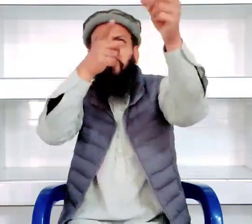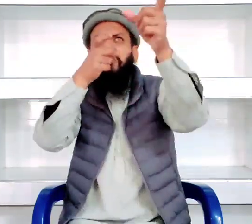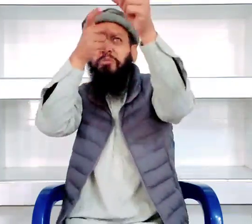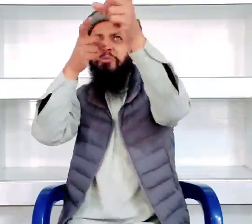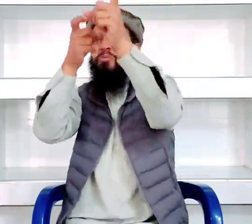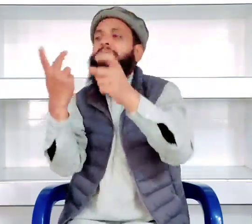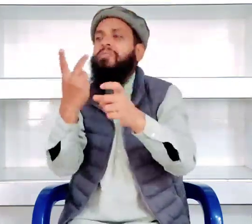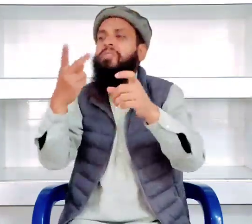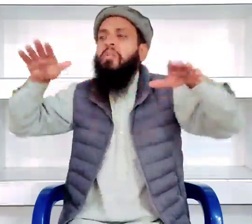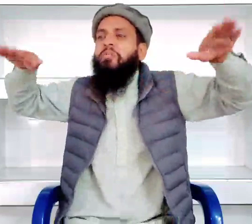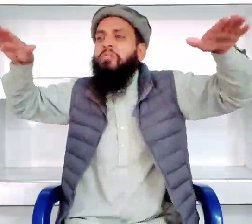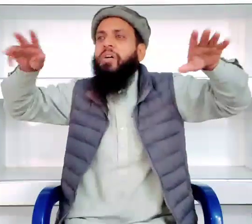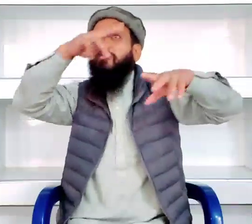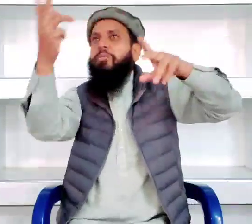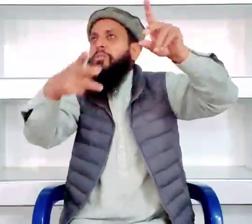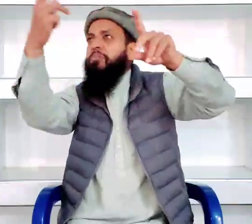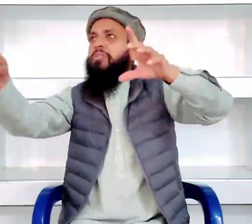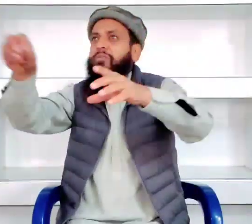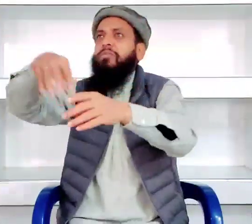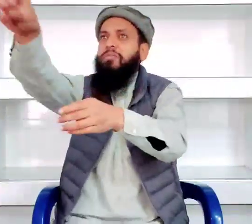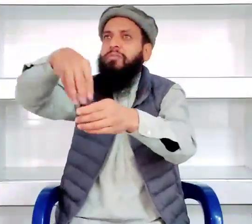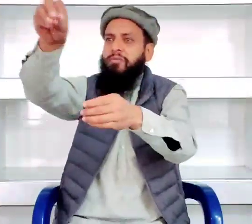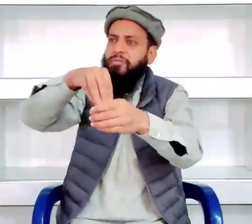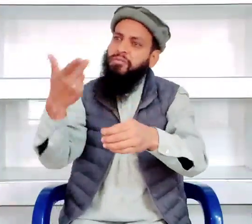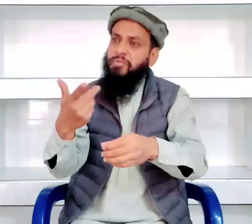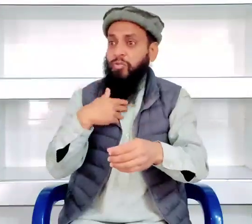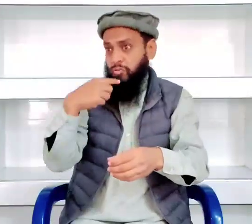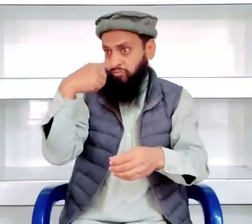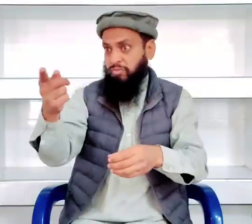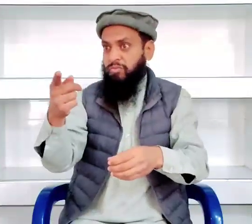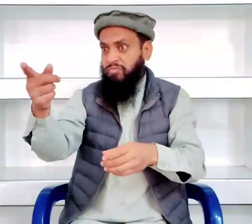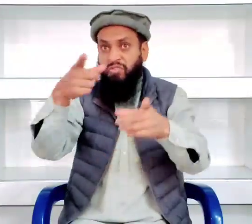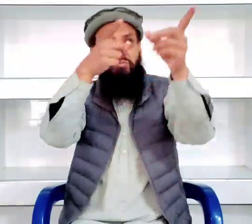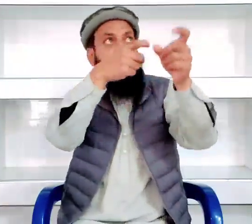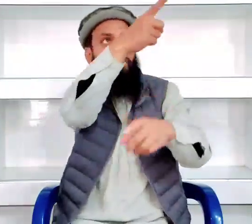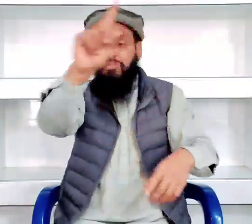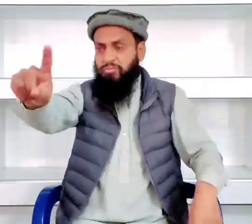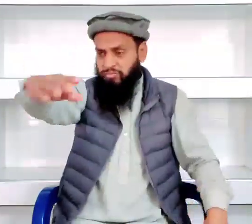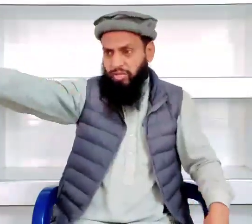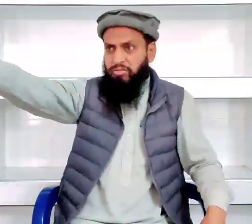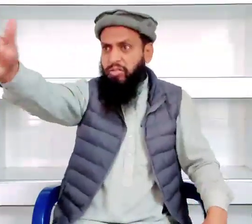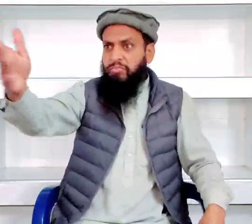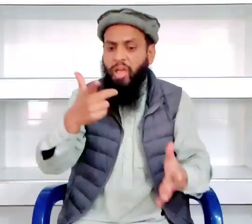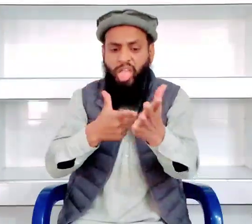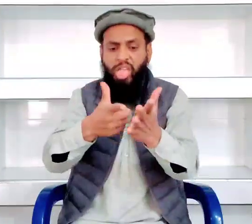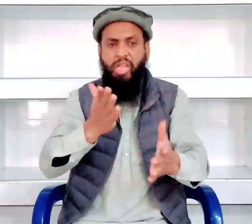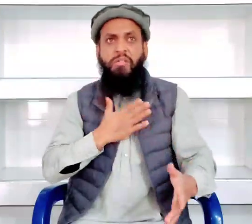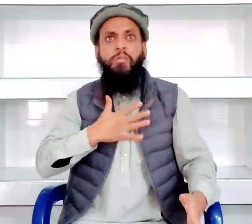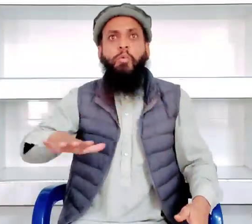کی گیا ہے اور جا جا کے شکار کرو جنا مرضی تو شکار کر لو رب اتنا پیسے دیو ساڈی زمین نے ساڈی پوئے وچ اس واسطے دے